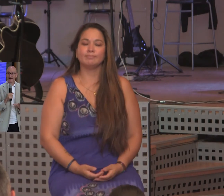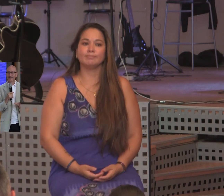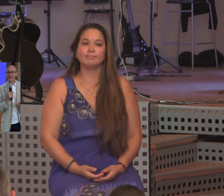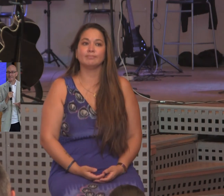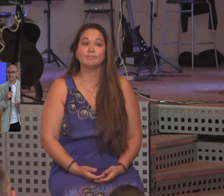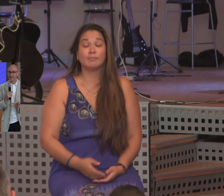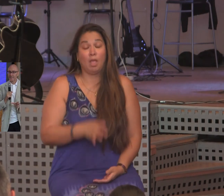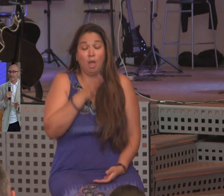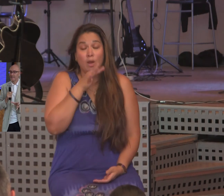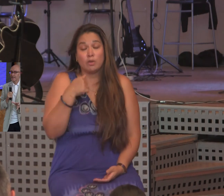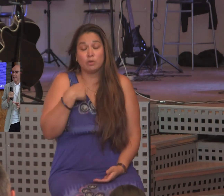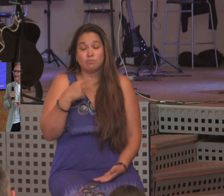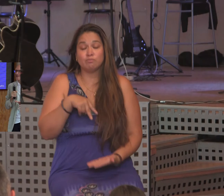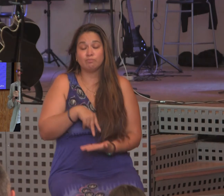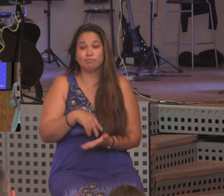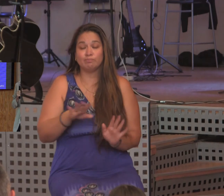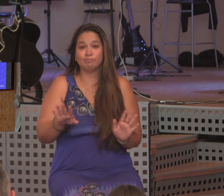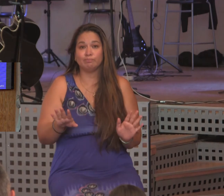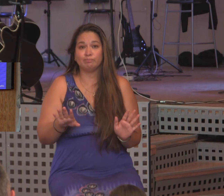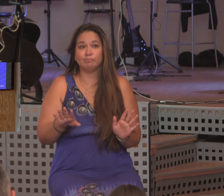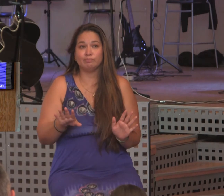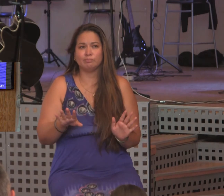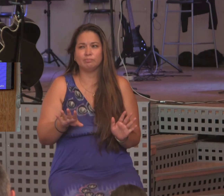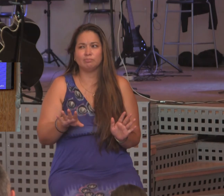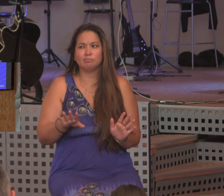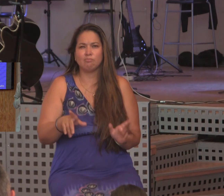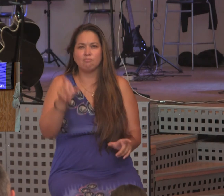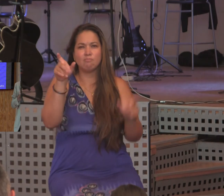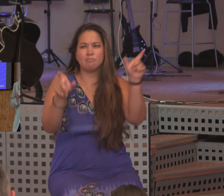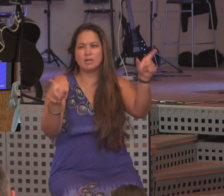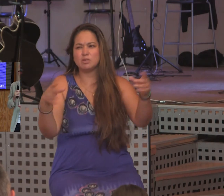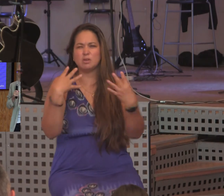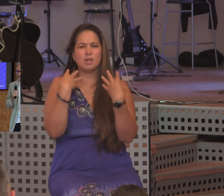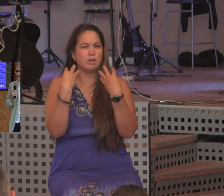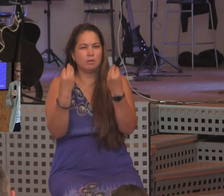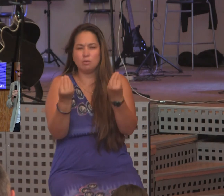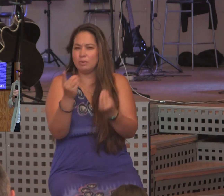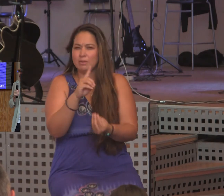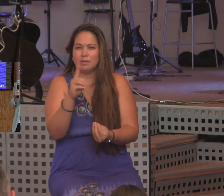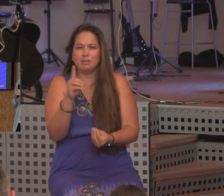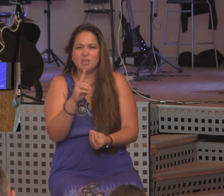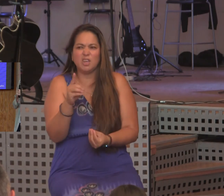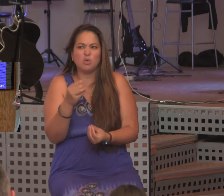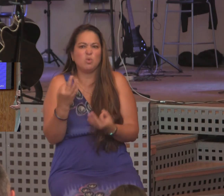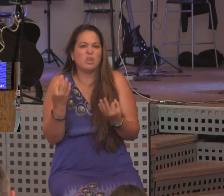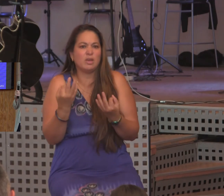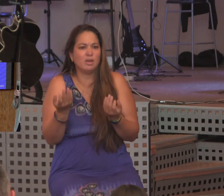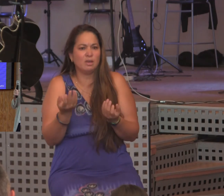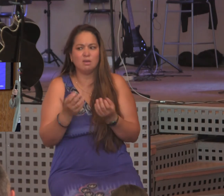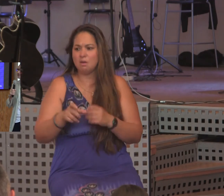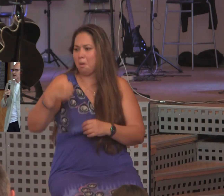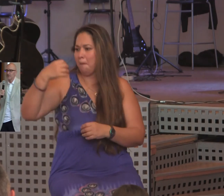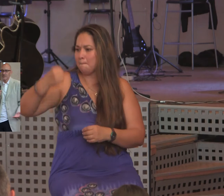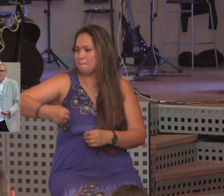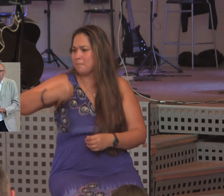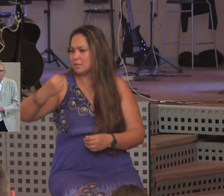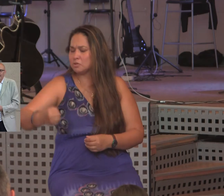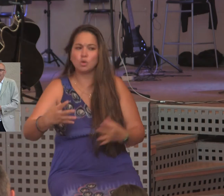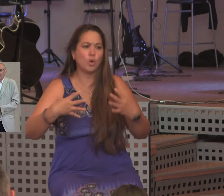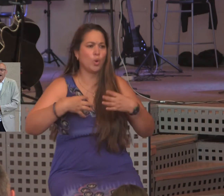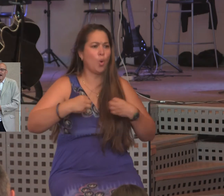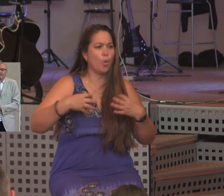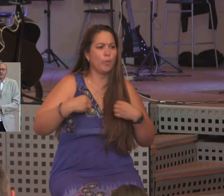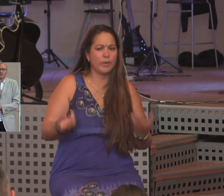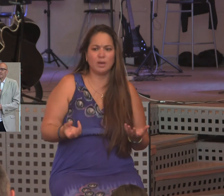tengo que parar aquí para decir, ¿qué no entendieron de un pastor y las ovejas y el rebaño? Si